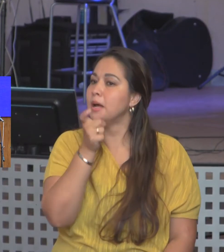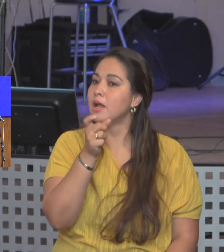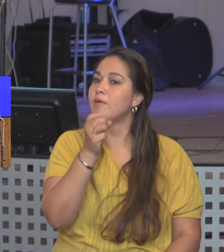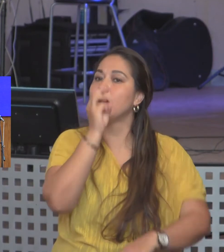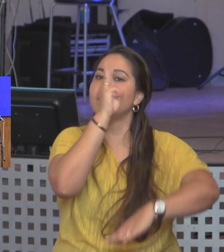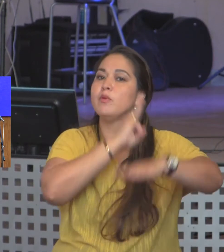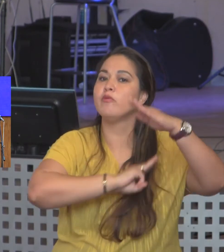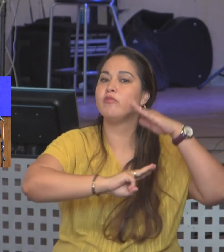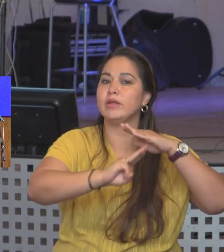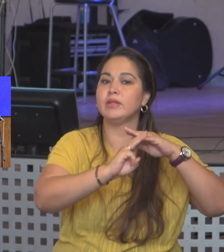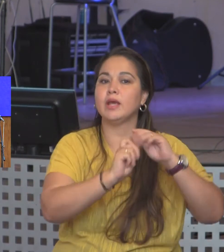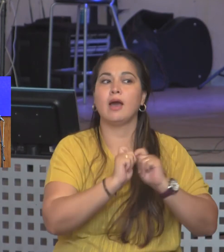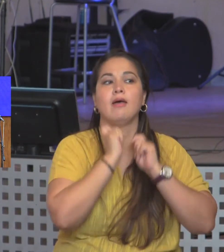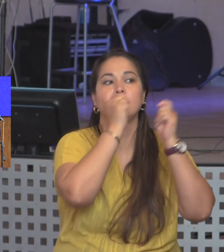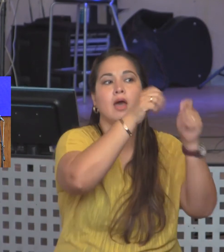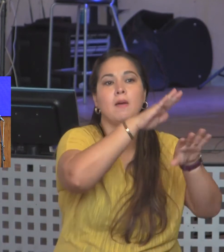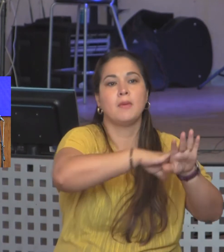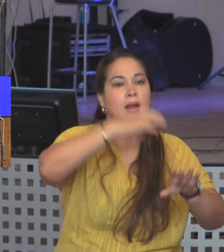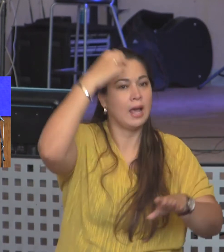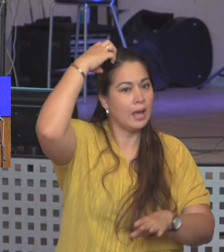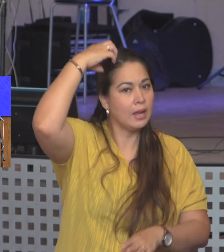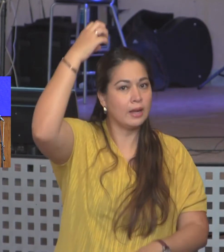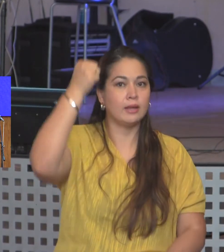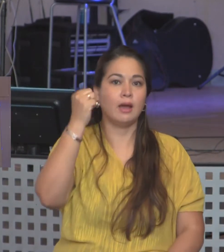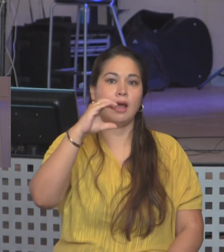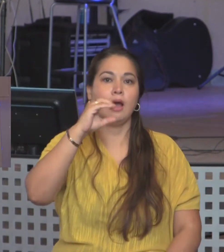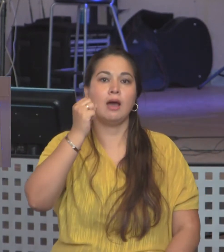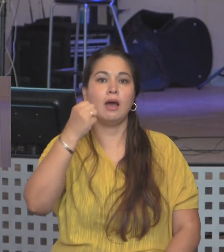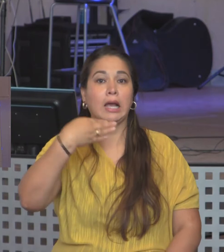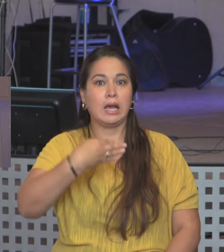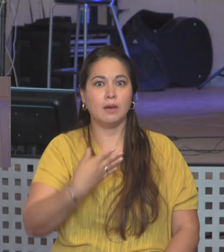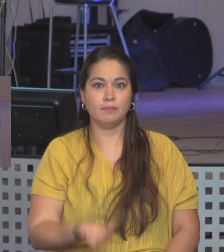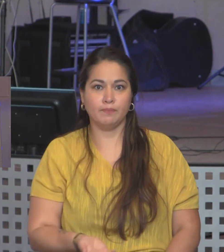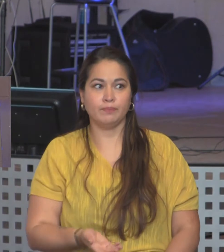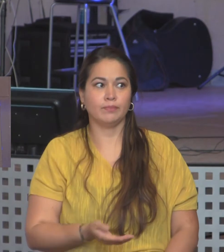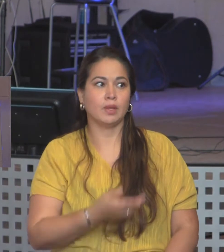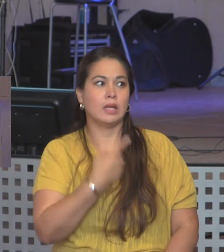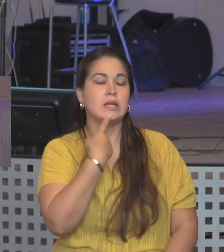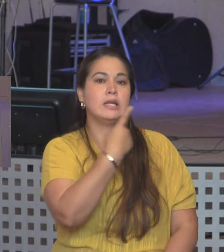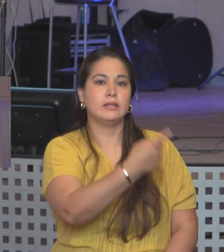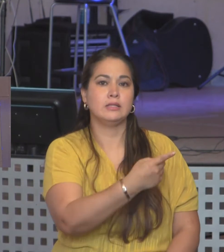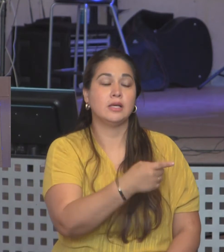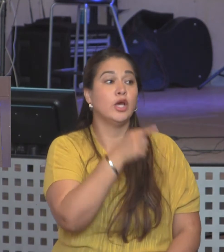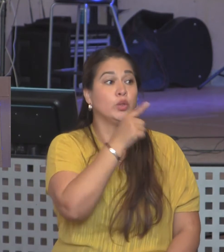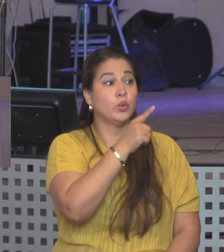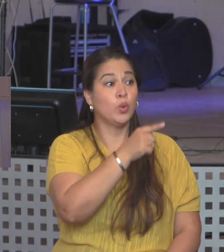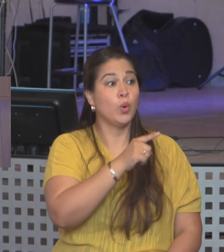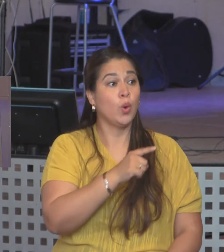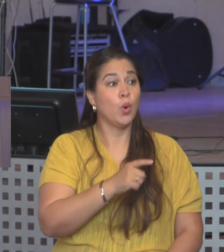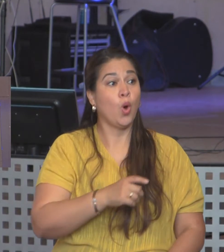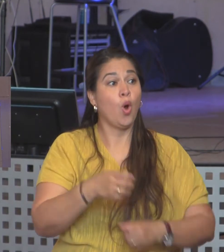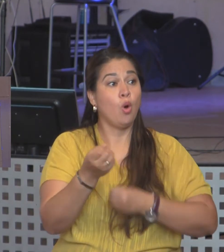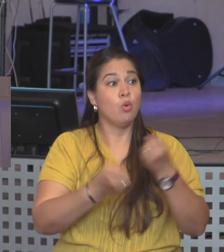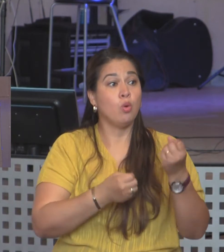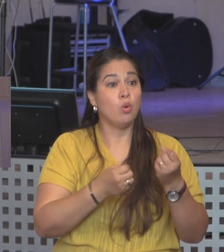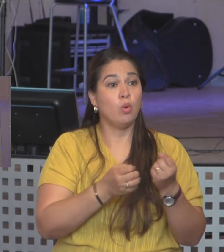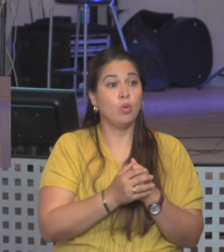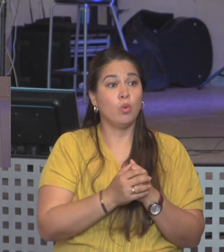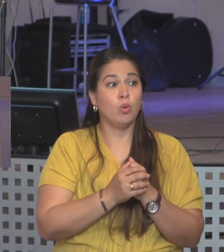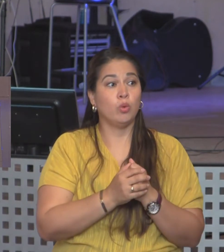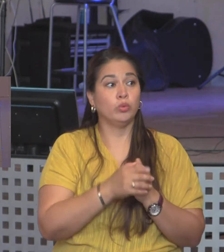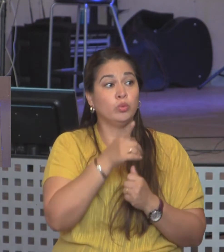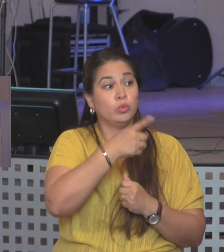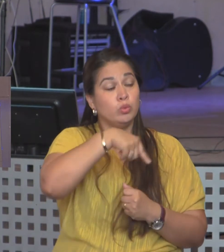al rey Acab, unce tu carro, sal corriendo porque una gran lluvia